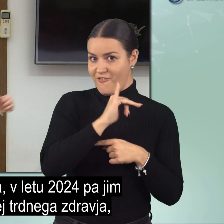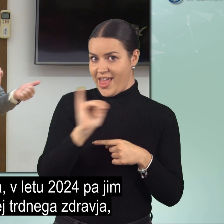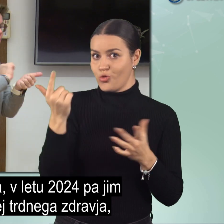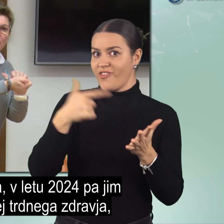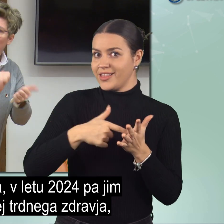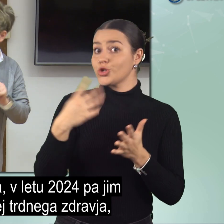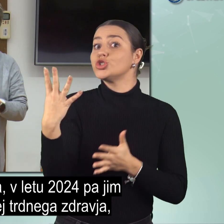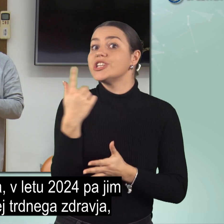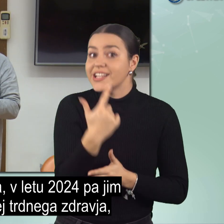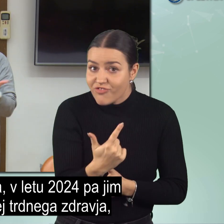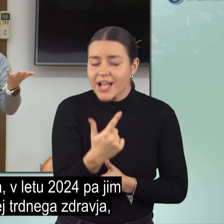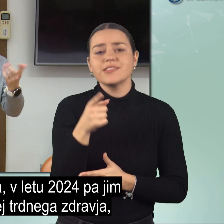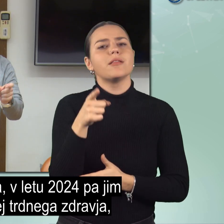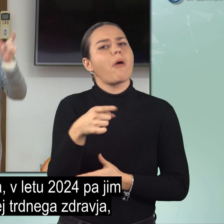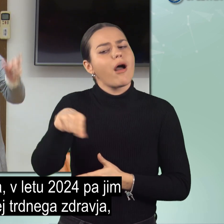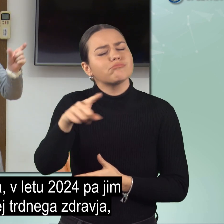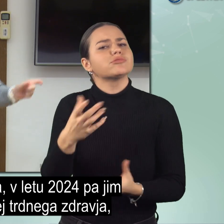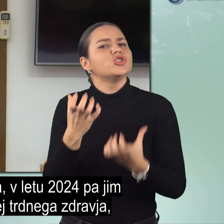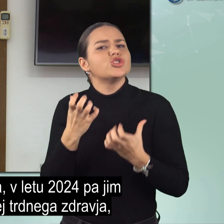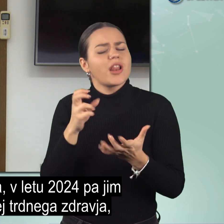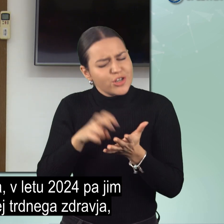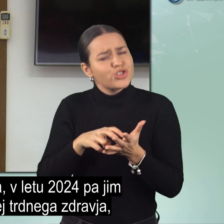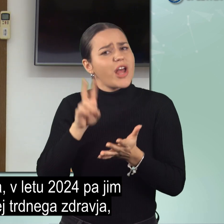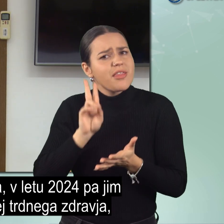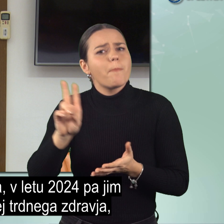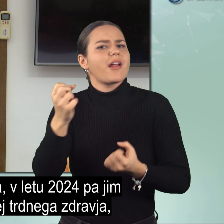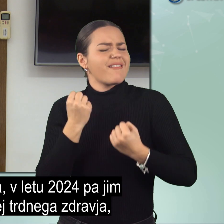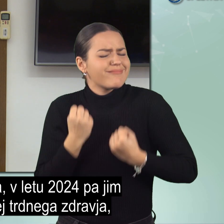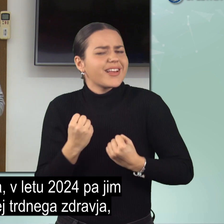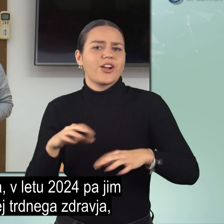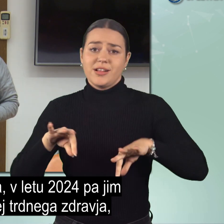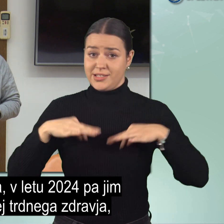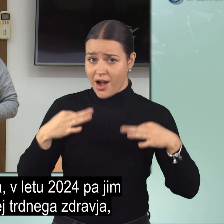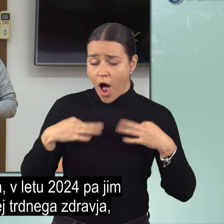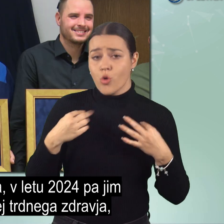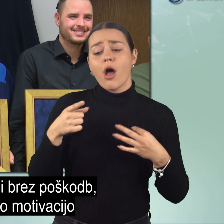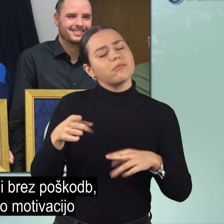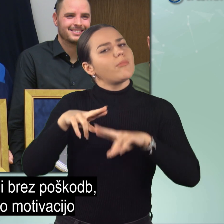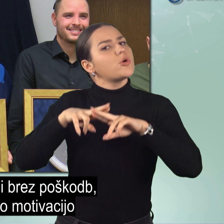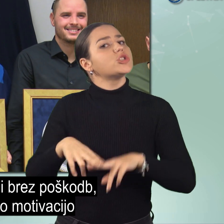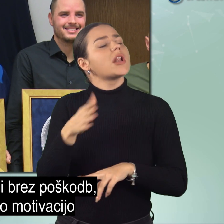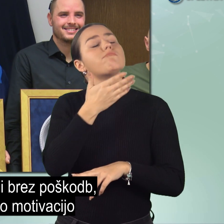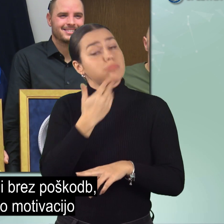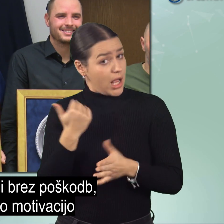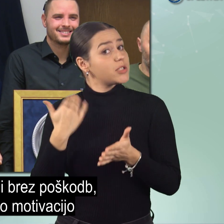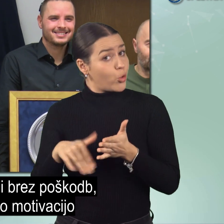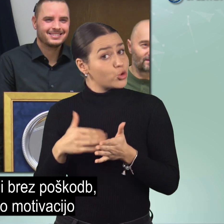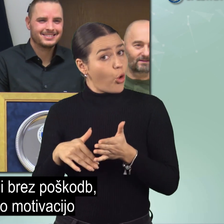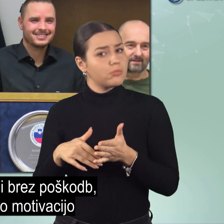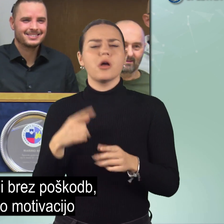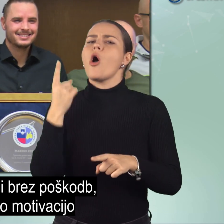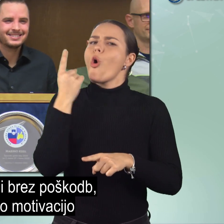V letu 2024 pa jim želi še naprej trdnega zdravja, da bi ostali brez poškodb,